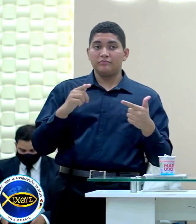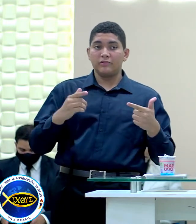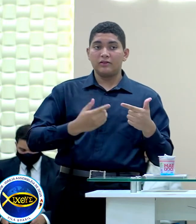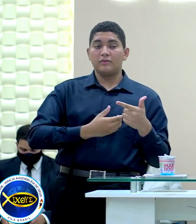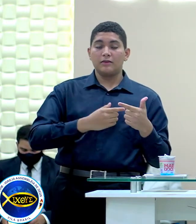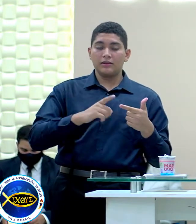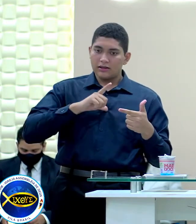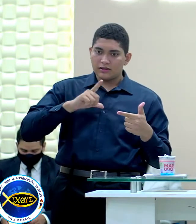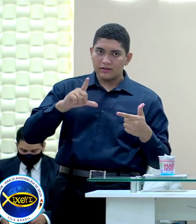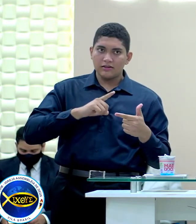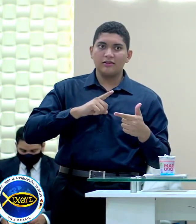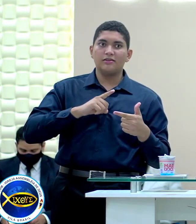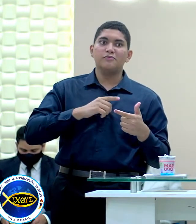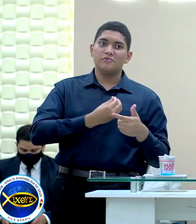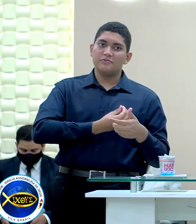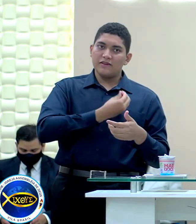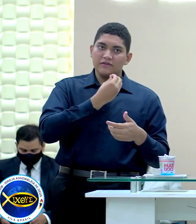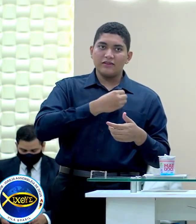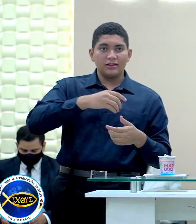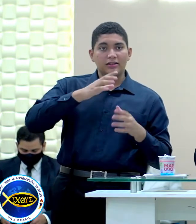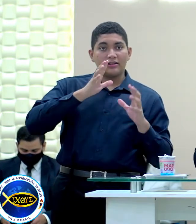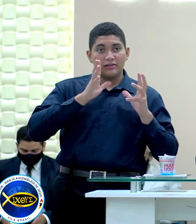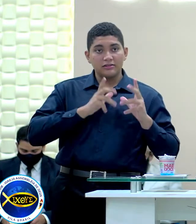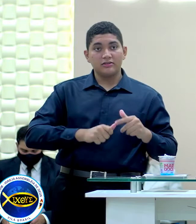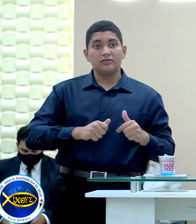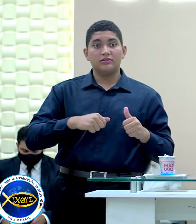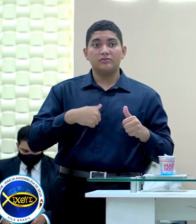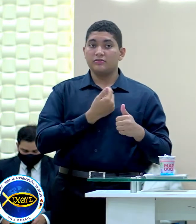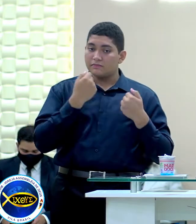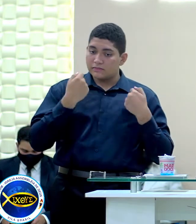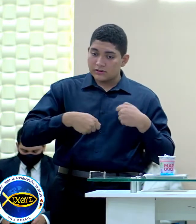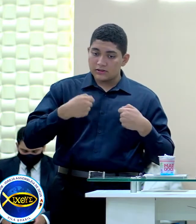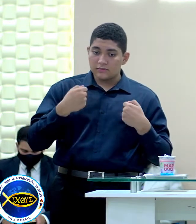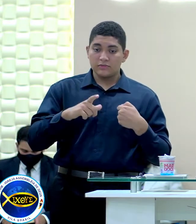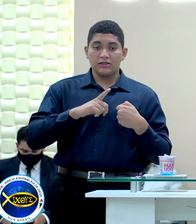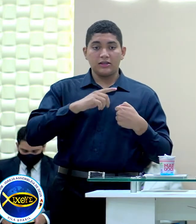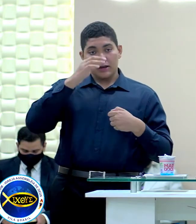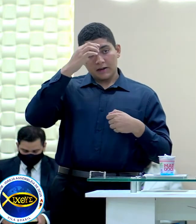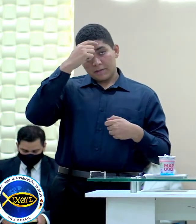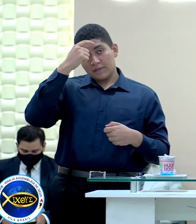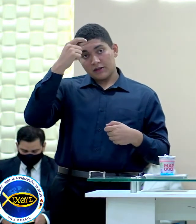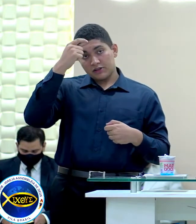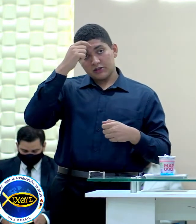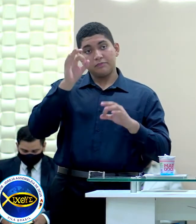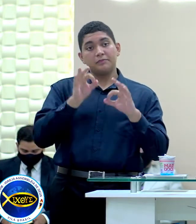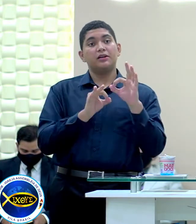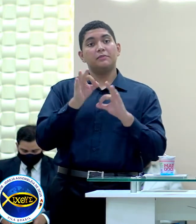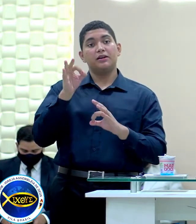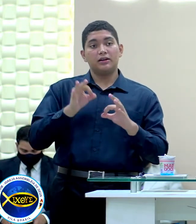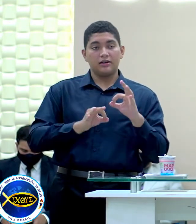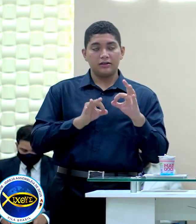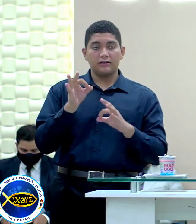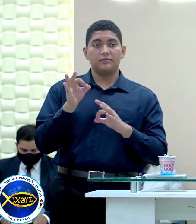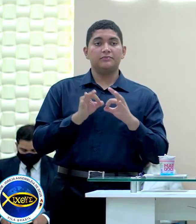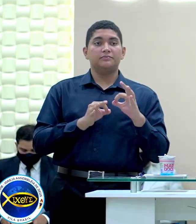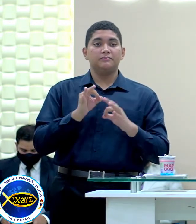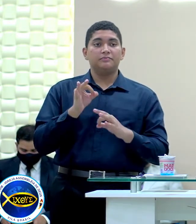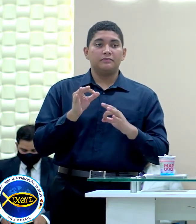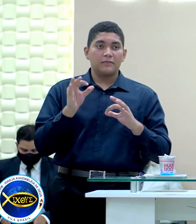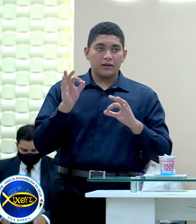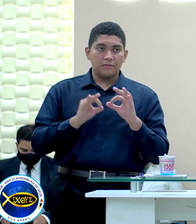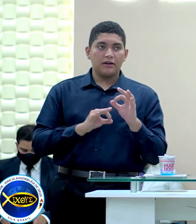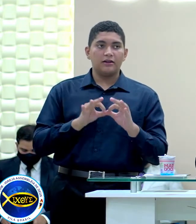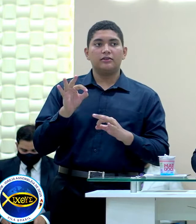santidade, nós precisamos estar com a nossa mente preparada.